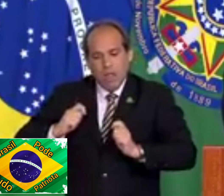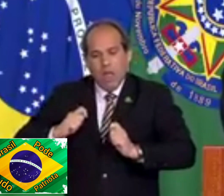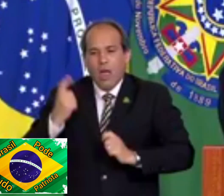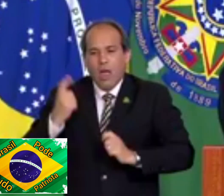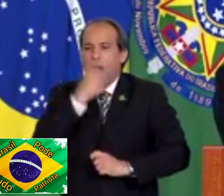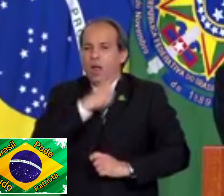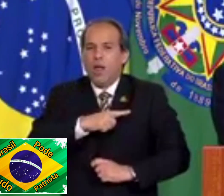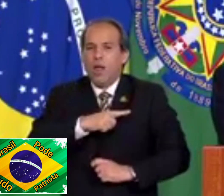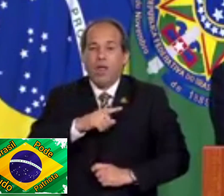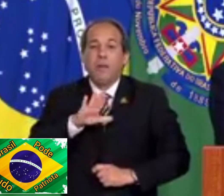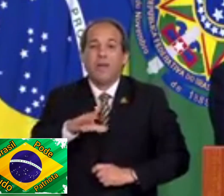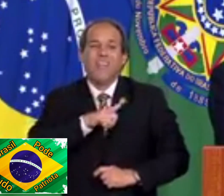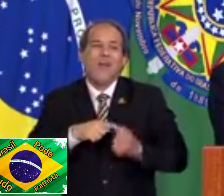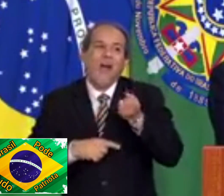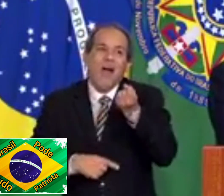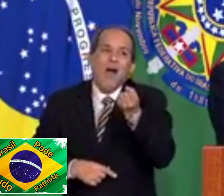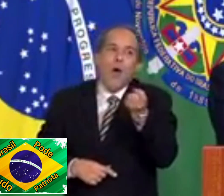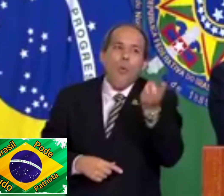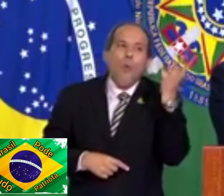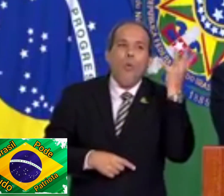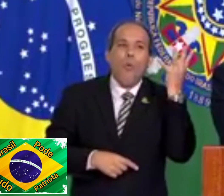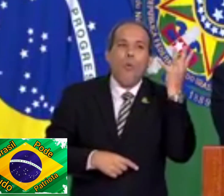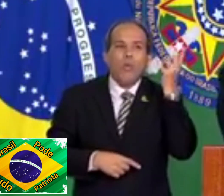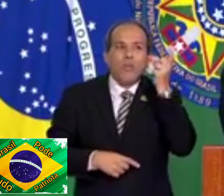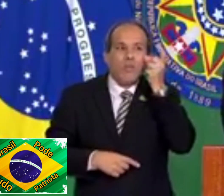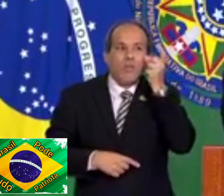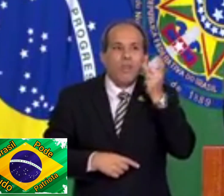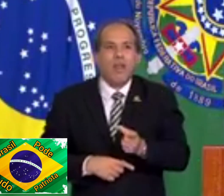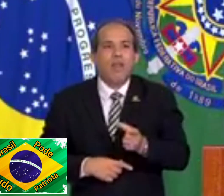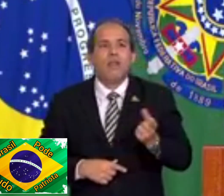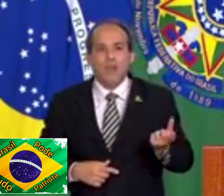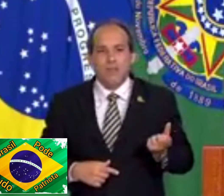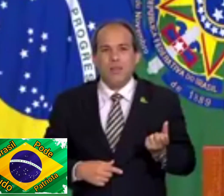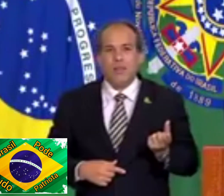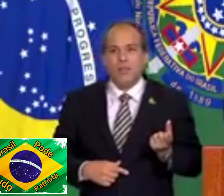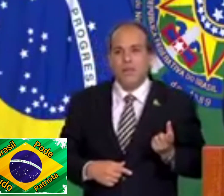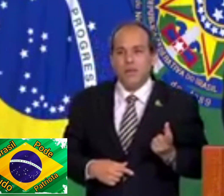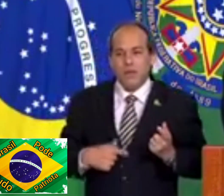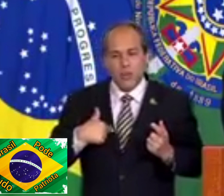outros interesses deveriam ser levados em conta.